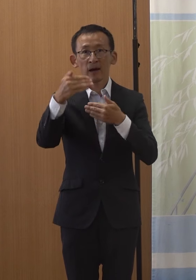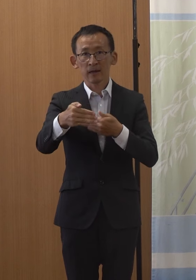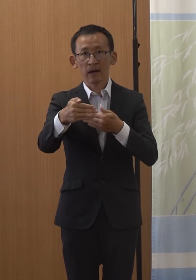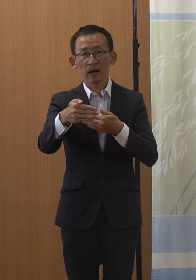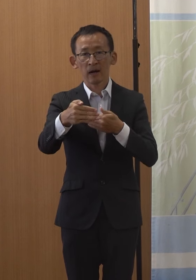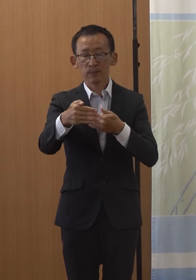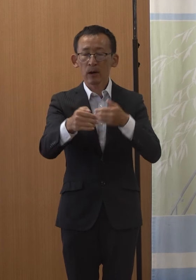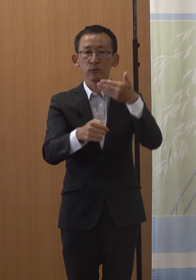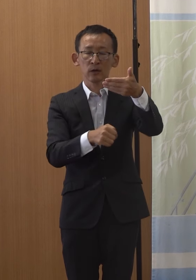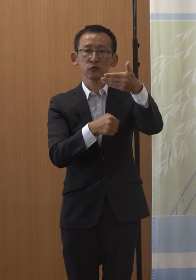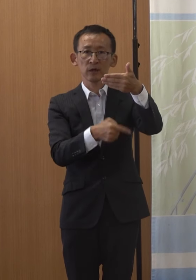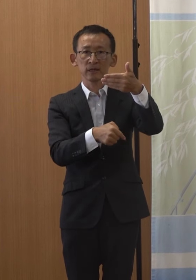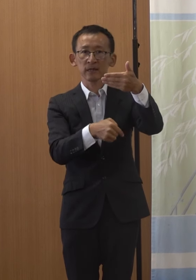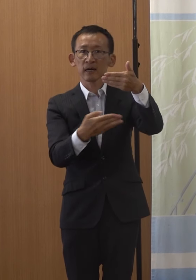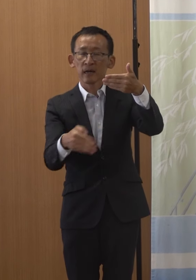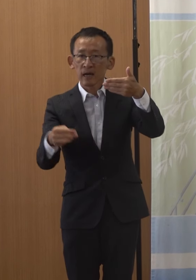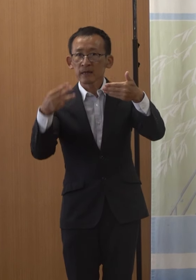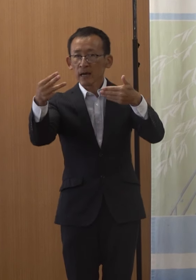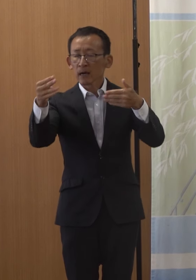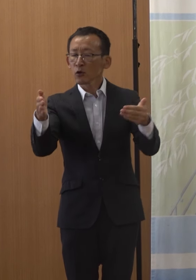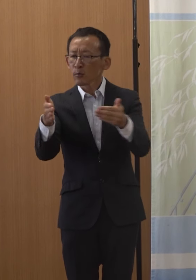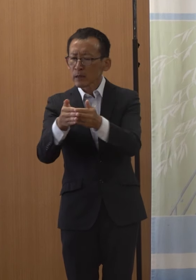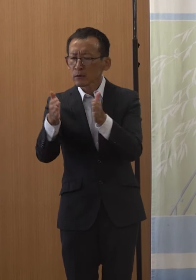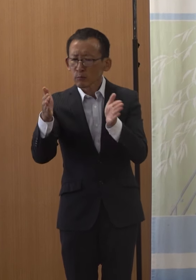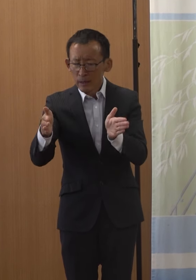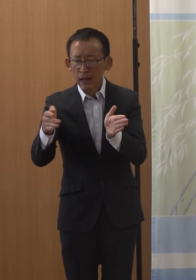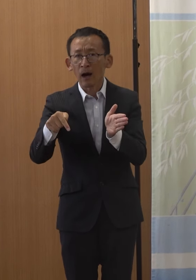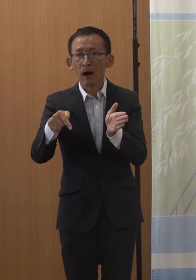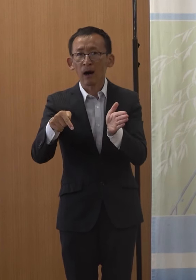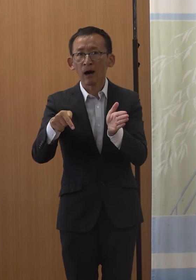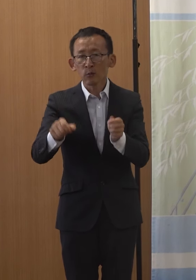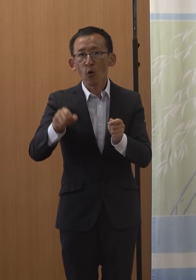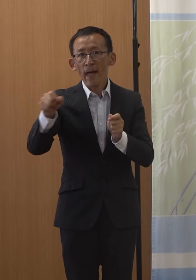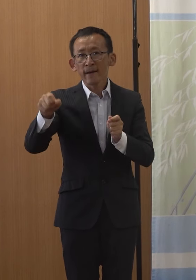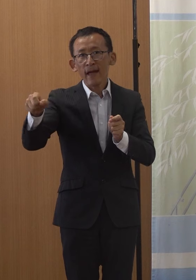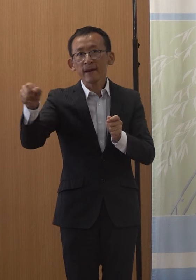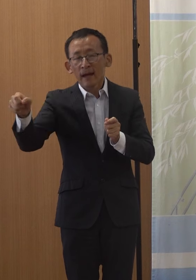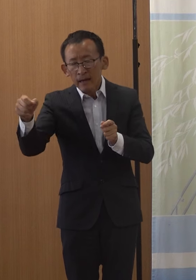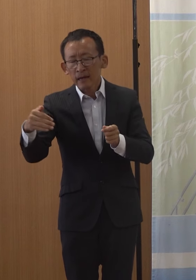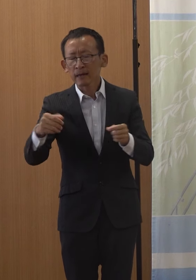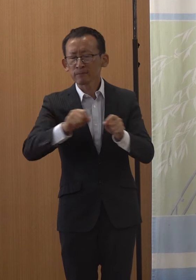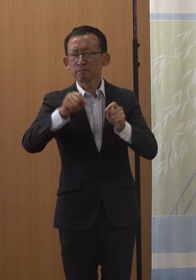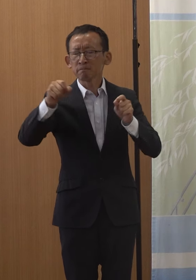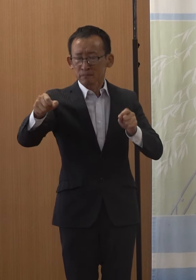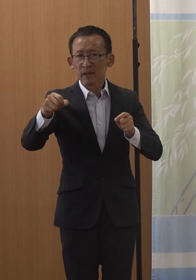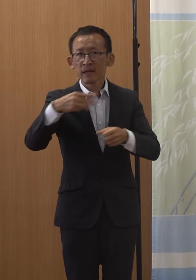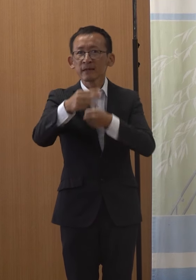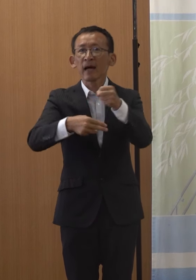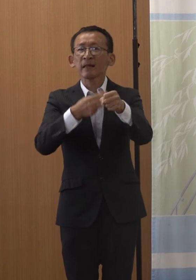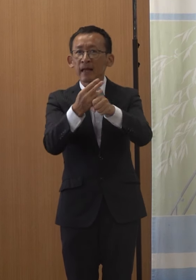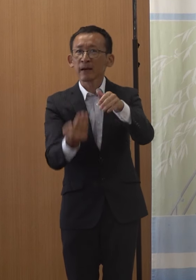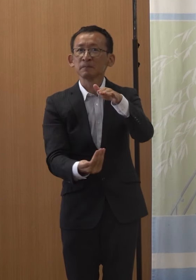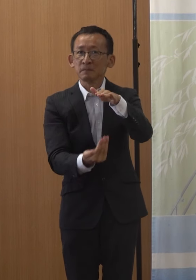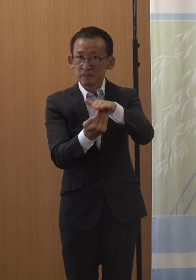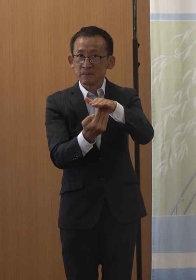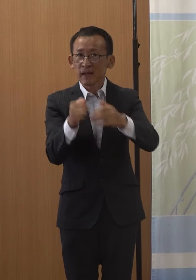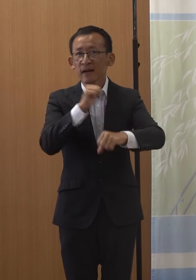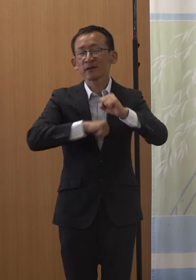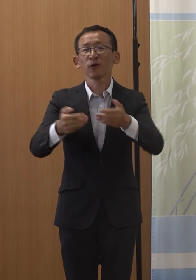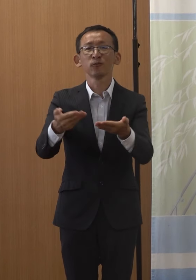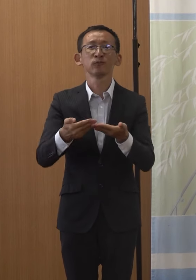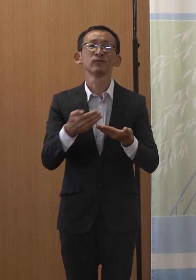1日から来年3月末までとなっておりますが、最長3年間活動していただく予定です。いず